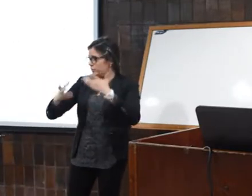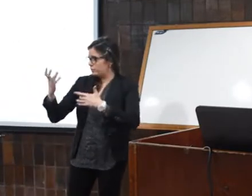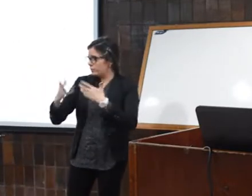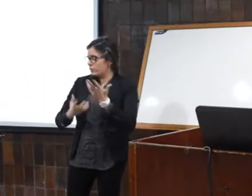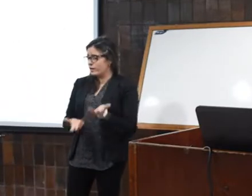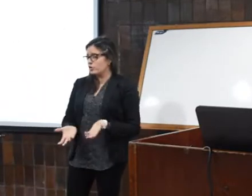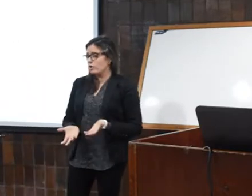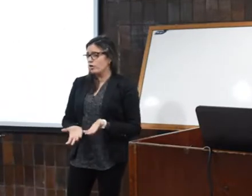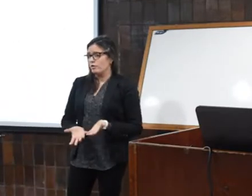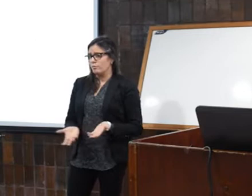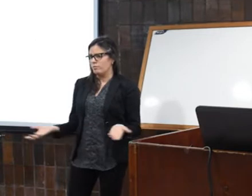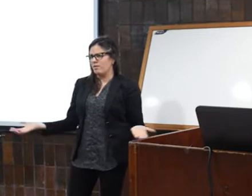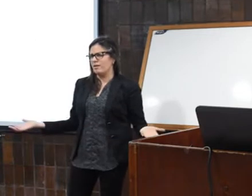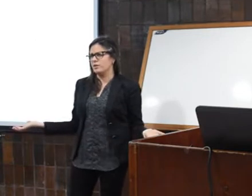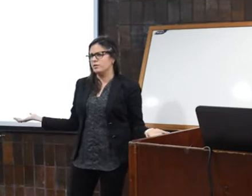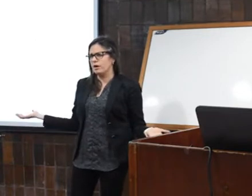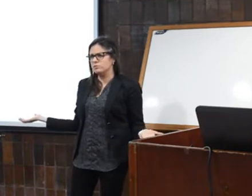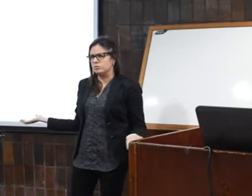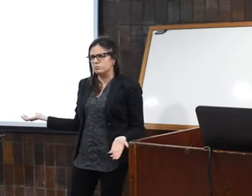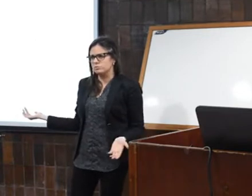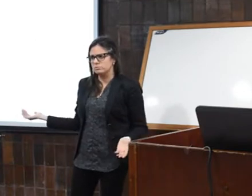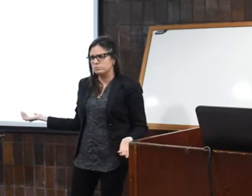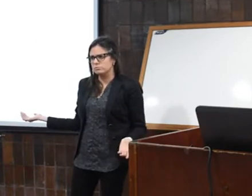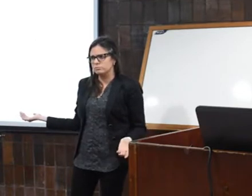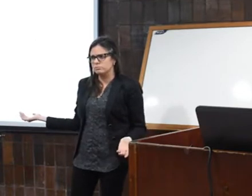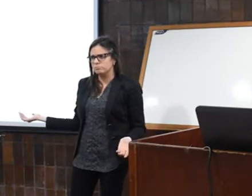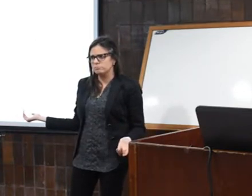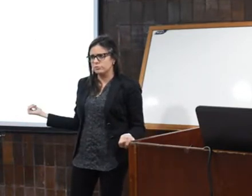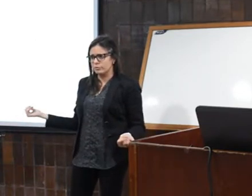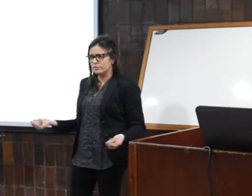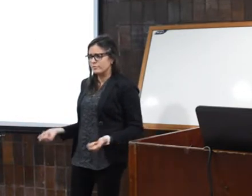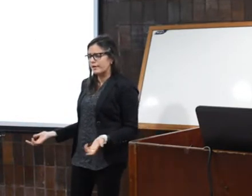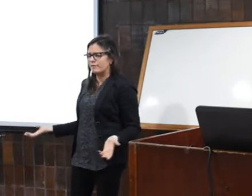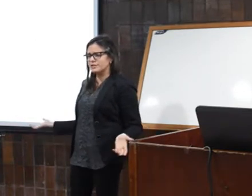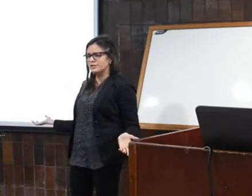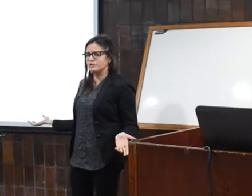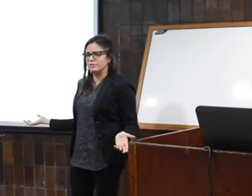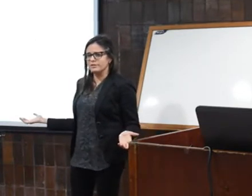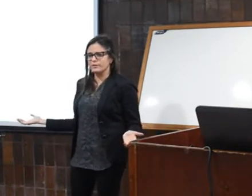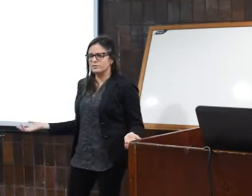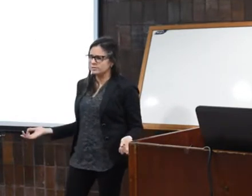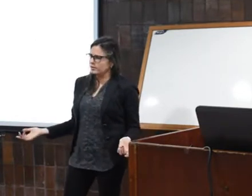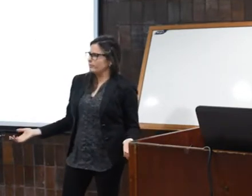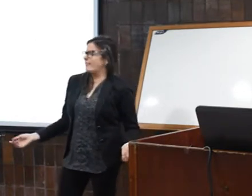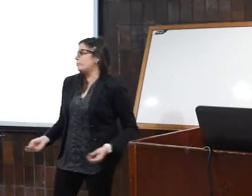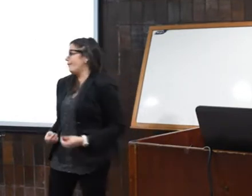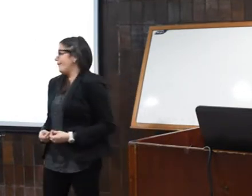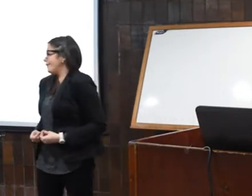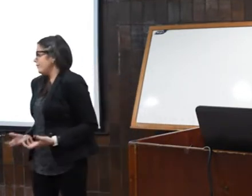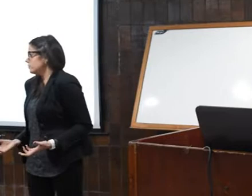en un lavadero de autos es